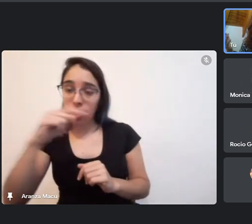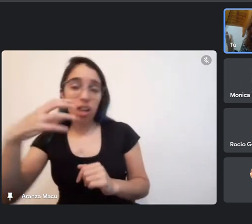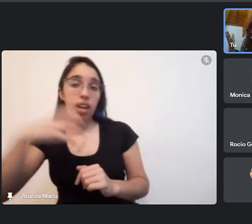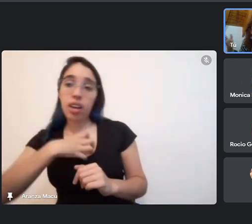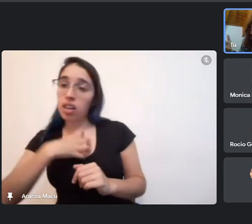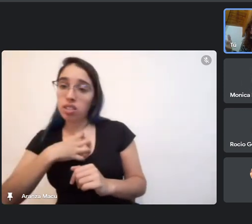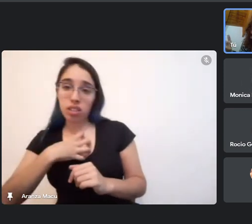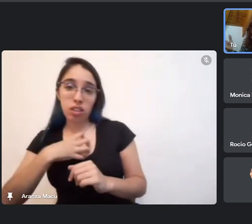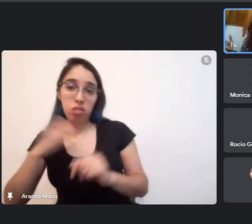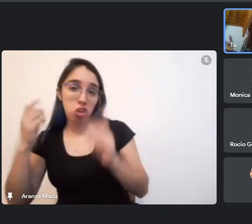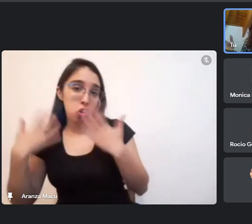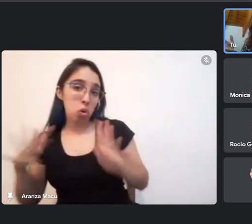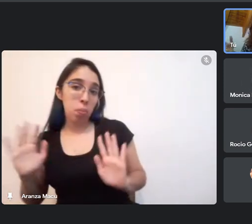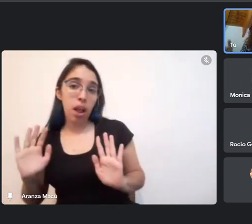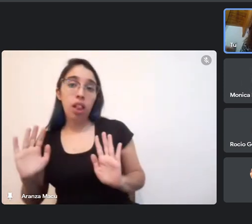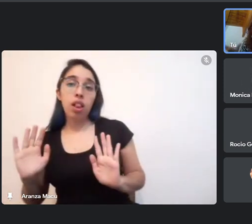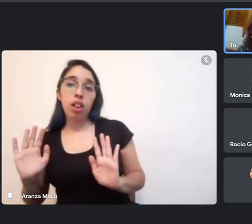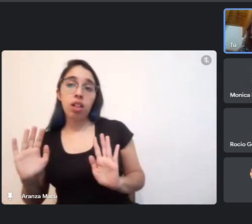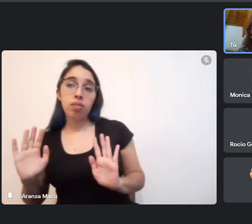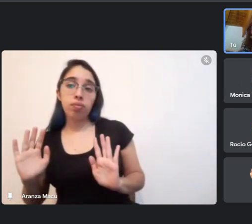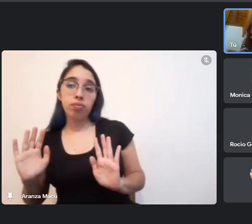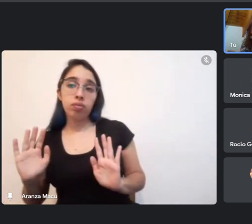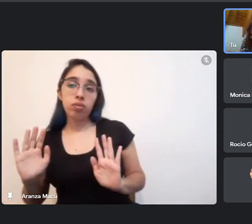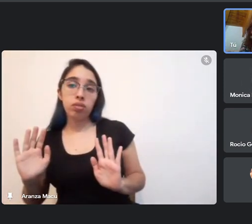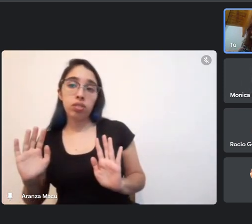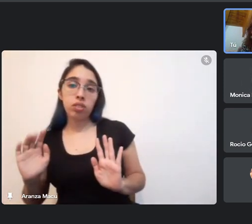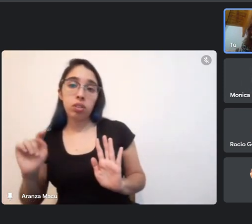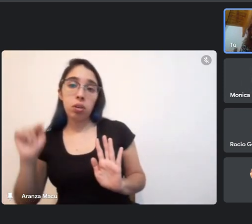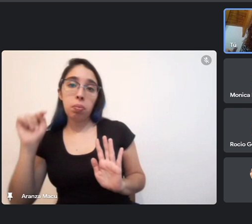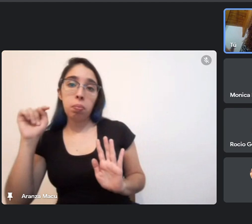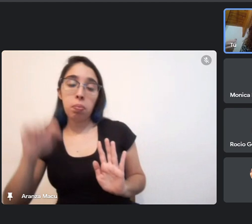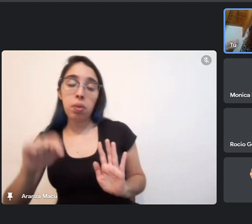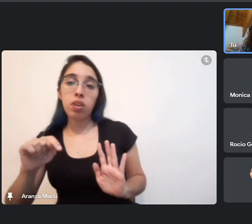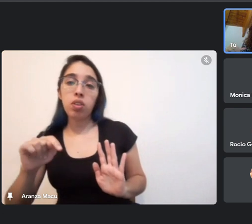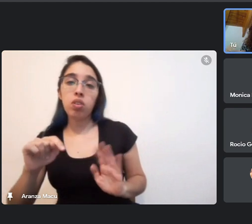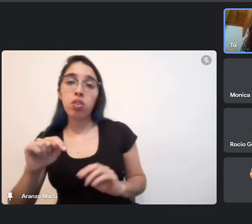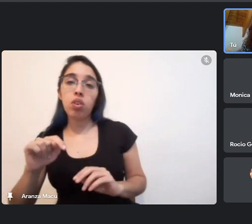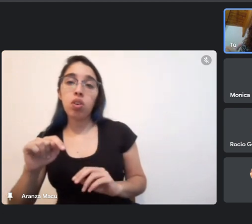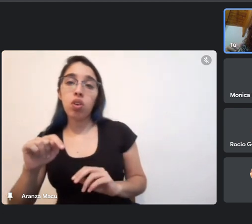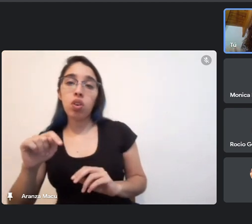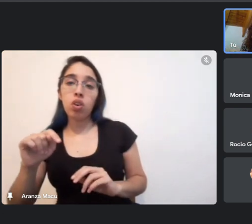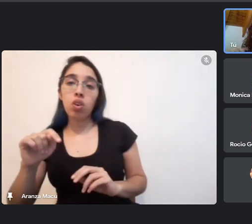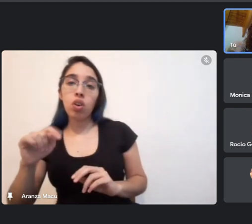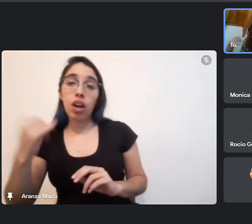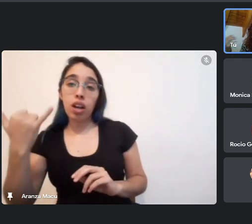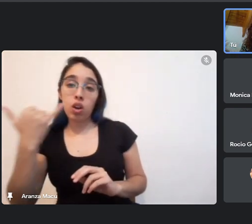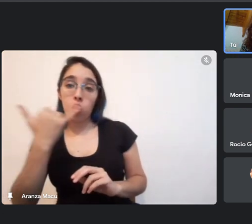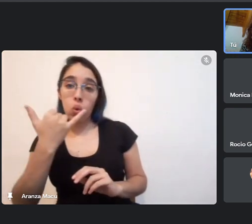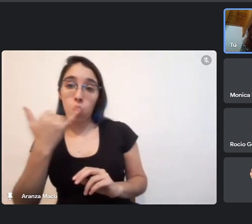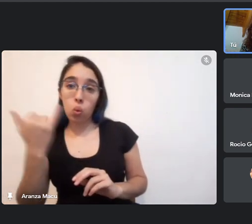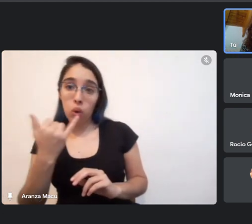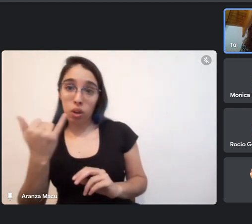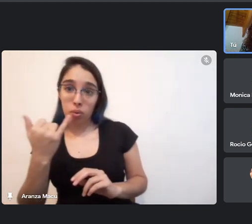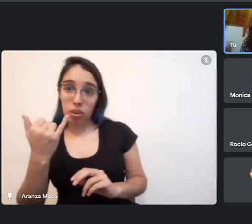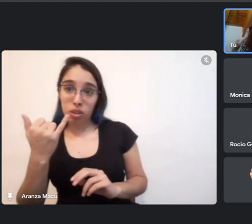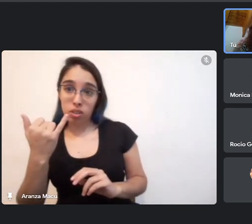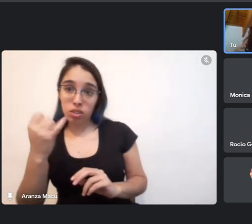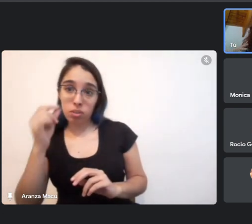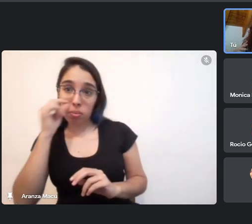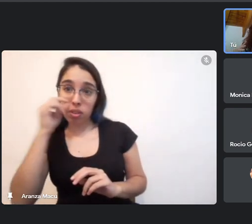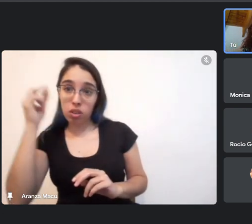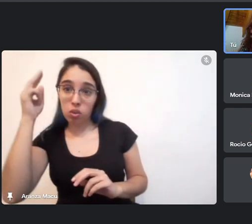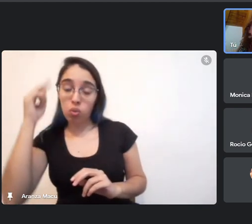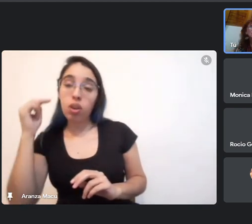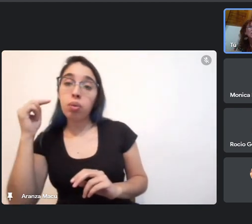Pero nosotros no podemos tomar en las mesas que nos pusieron. Nosotros, yo el jueves, por ejemplo, y la otra profesora, después de esta